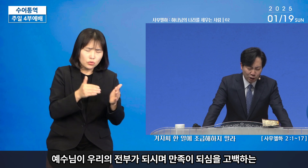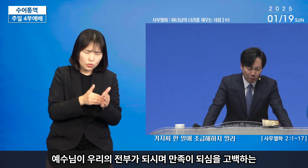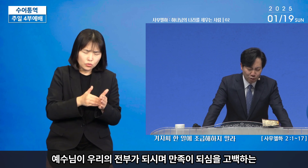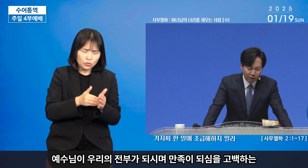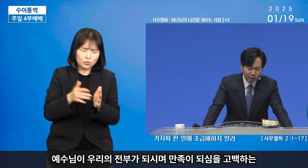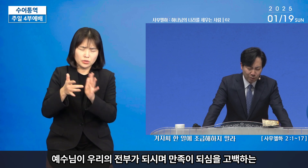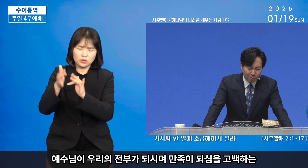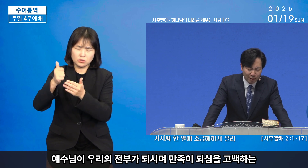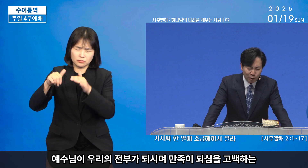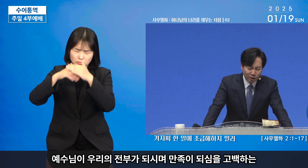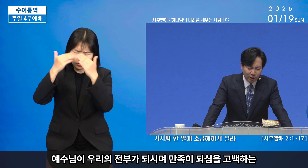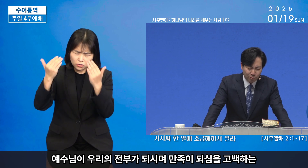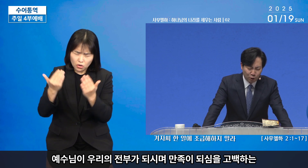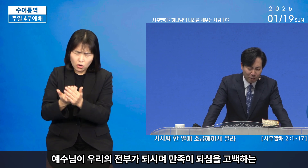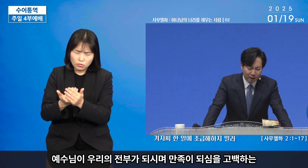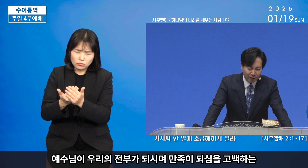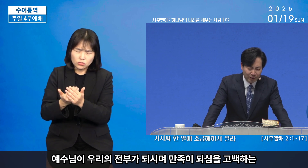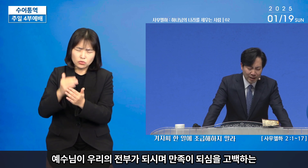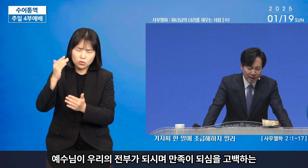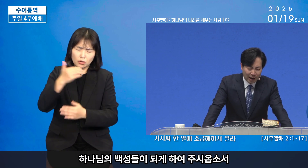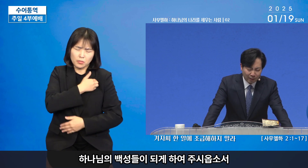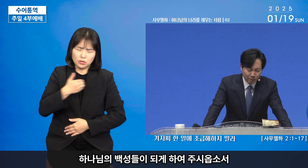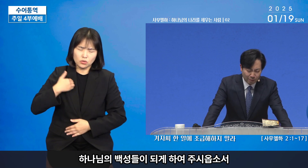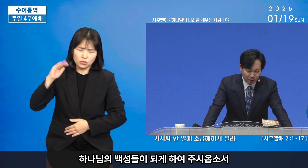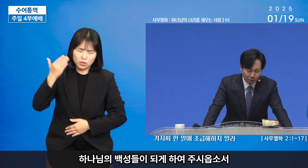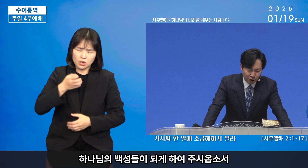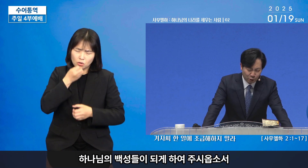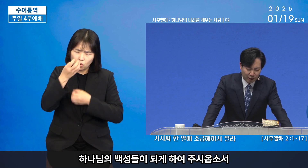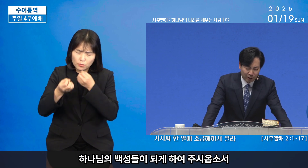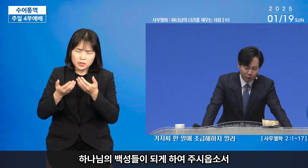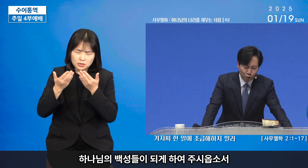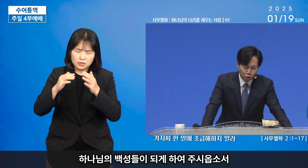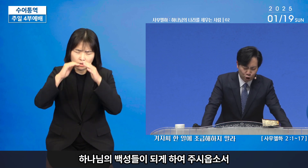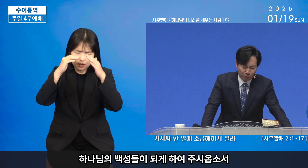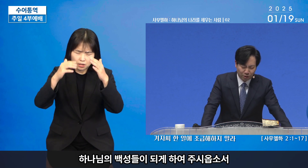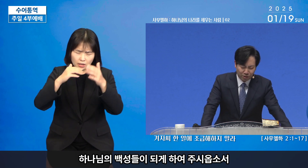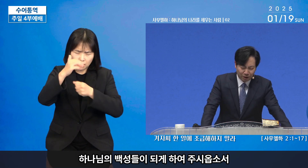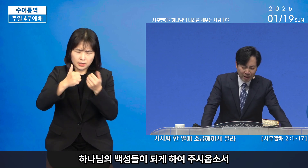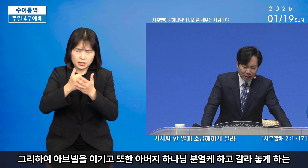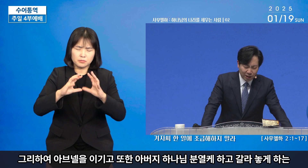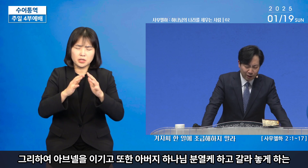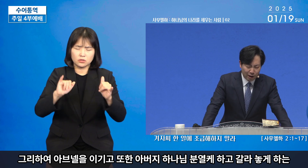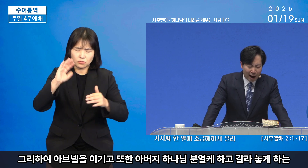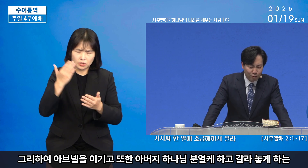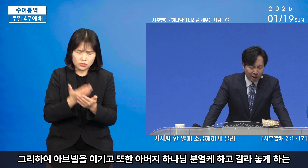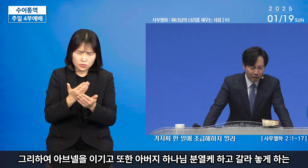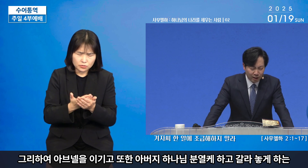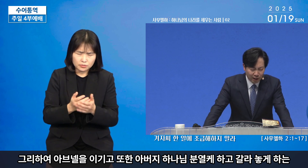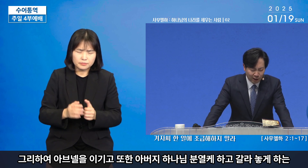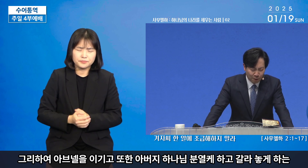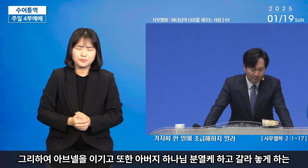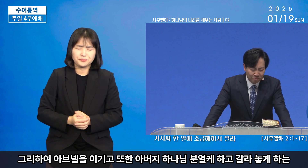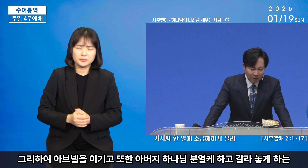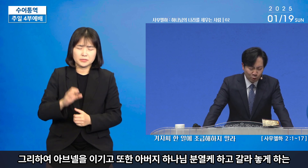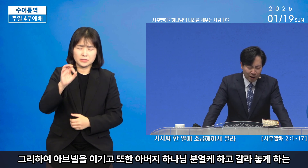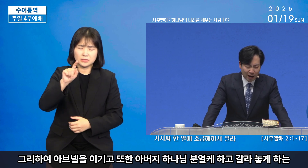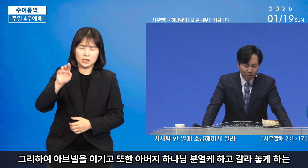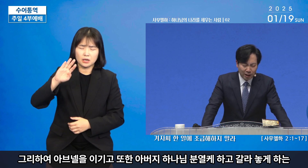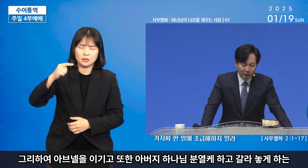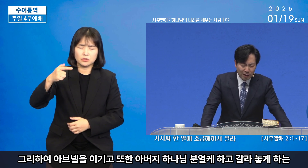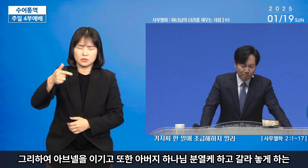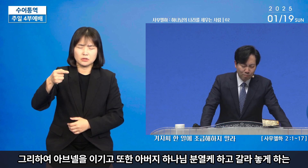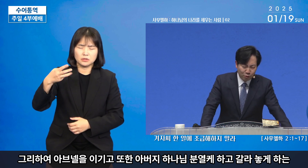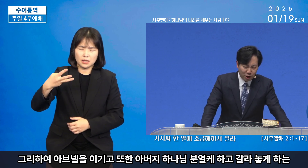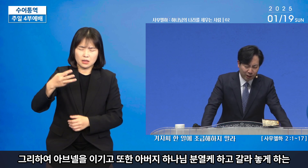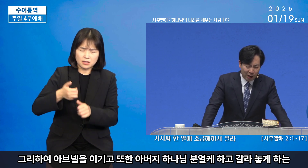예수님이 우리의 전부가 됐으며 만족이 됐음을 고백하는 하나님의 백성들이 되게 하여 주시옵소서. 그리하여 아브넬을 이기고 또한